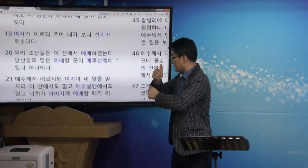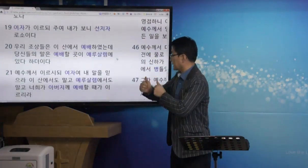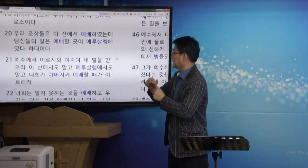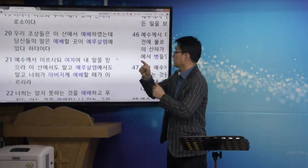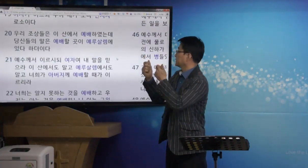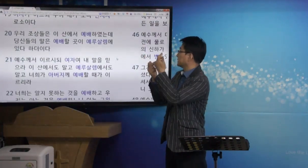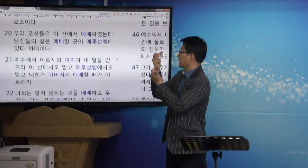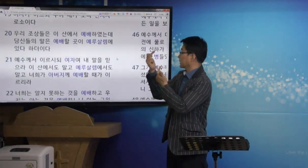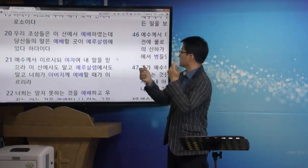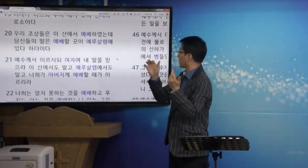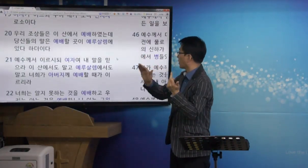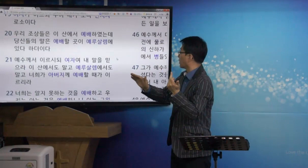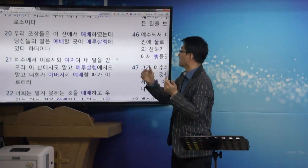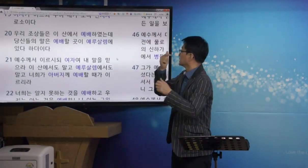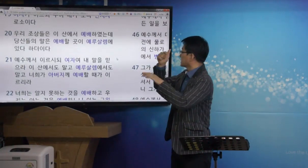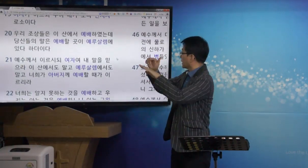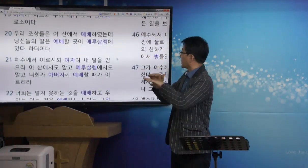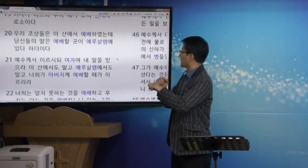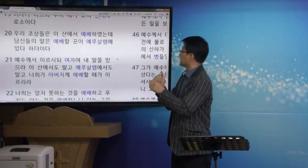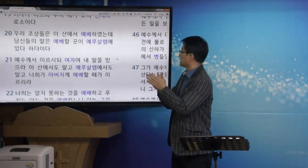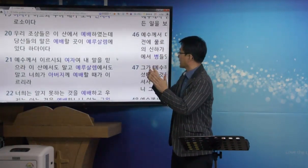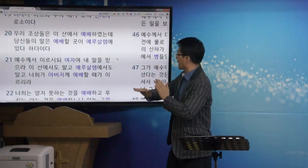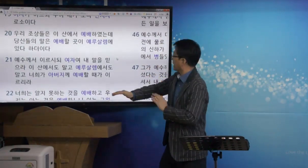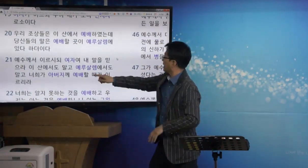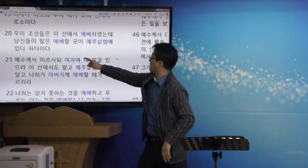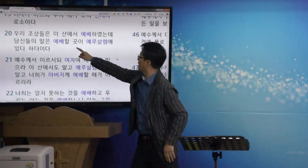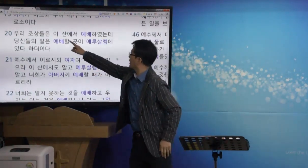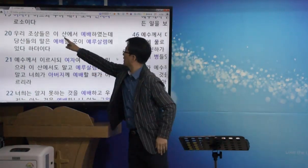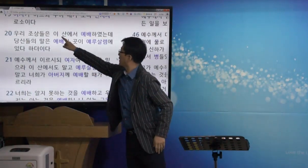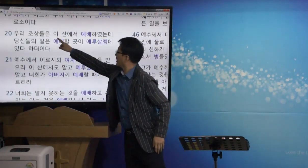우리 조상들이 이 산에서 예배하였는데